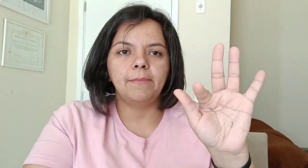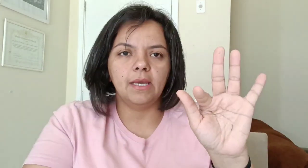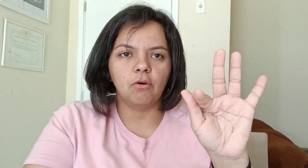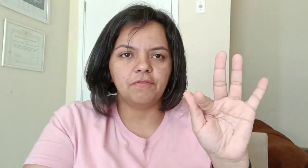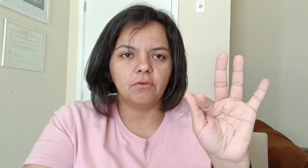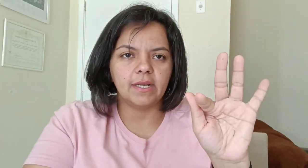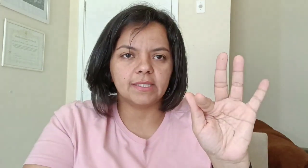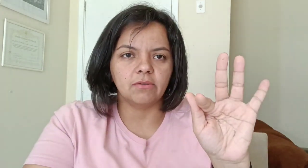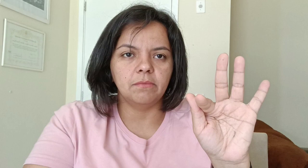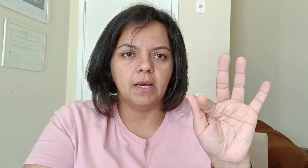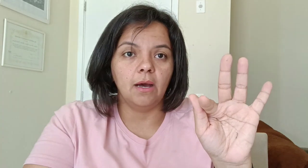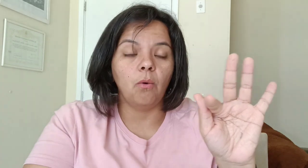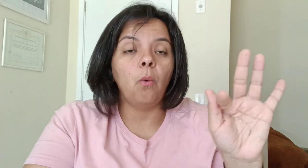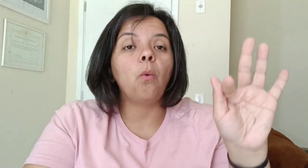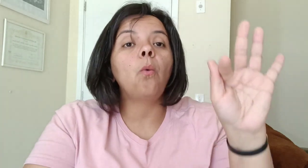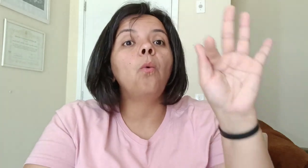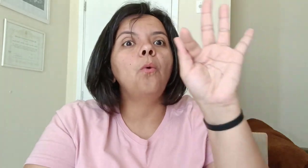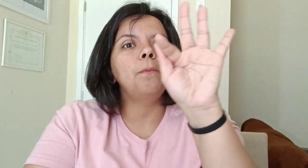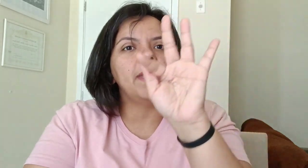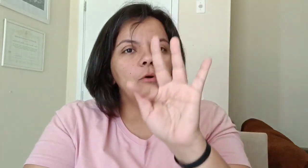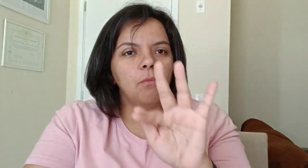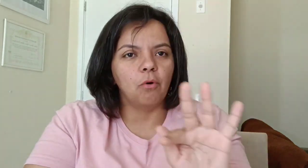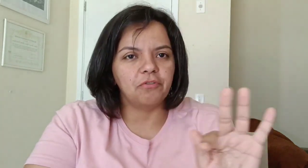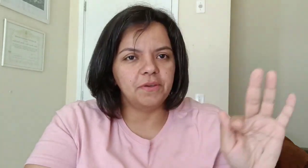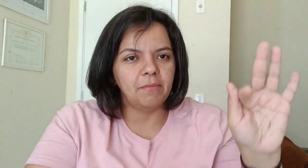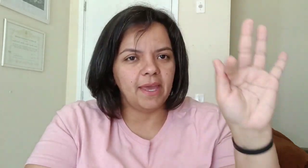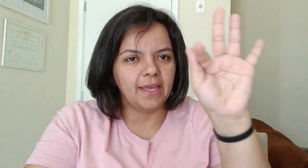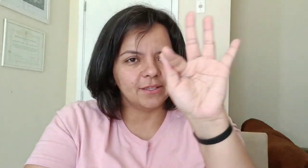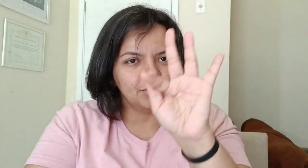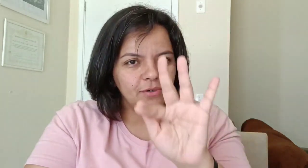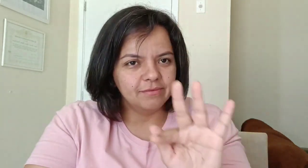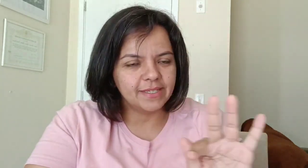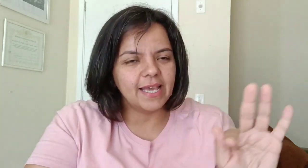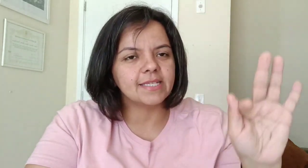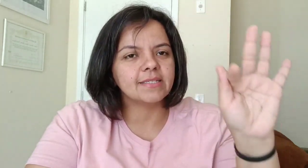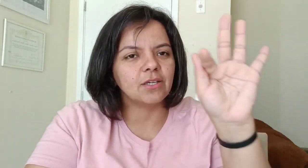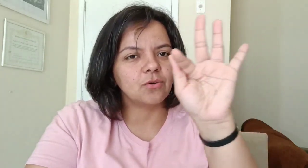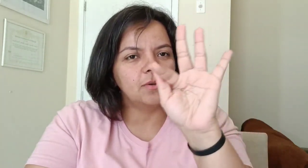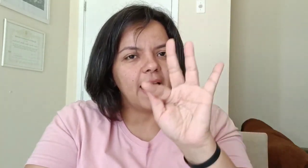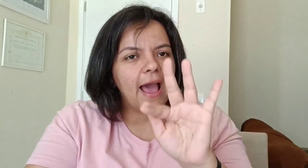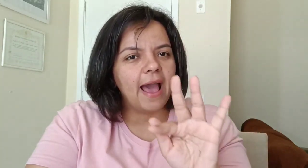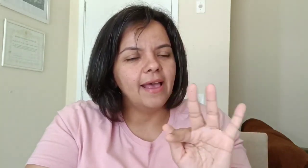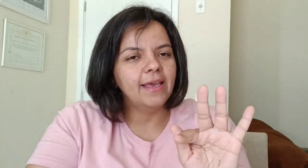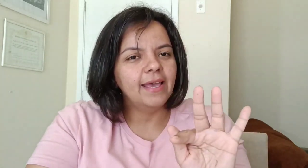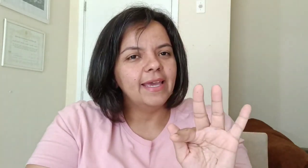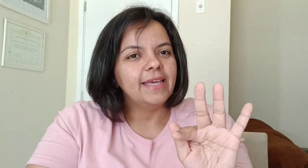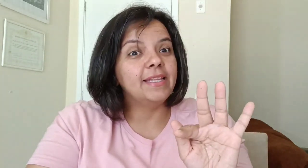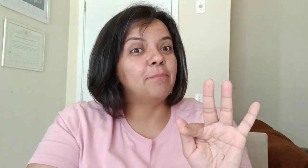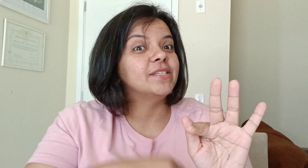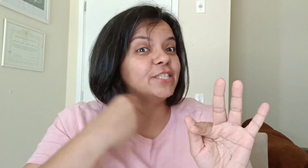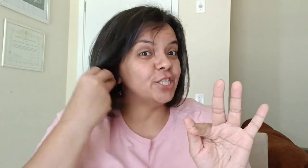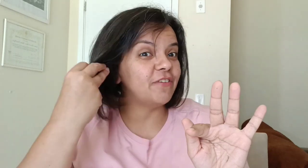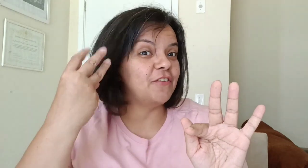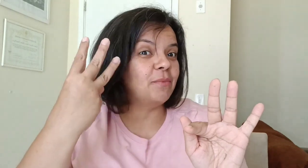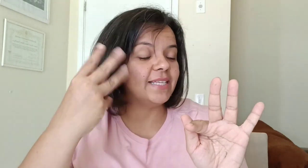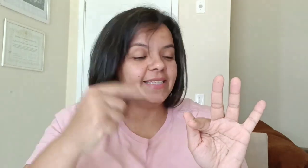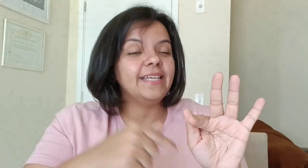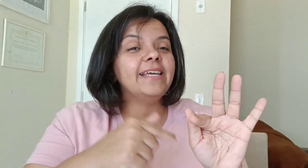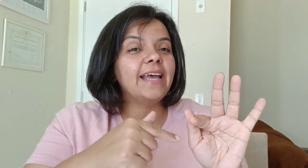minha configuração de mão, o meu movimento, que é circular, e depois a gente vai ver uma terceirinha